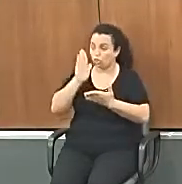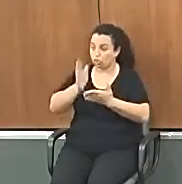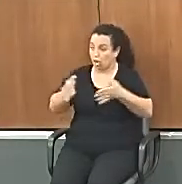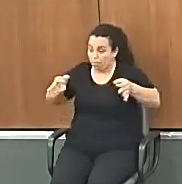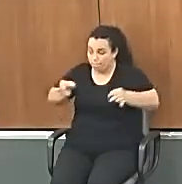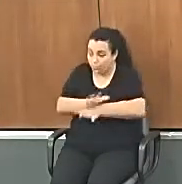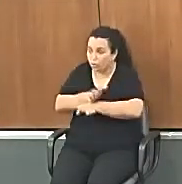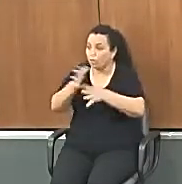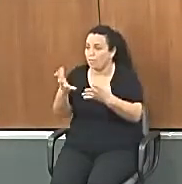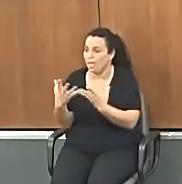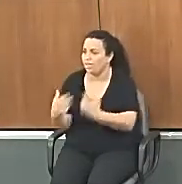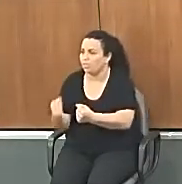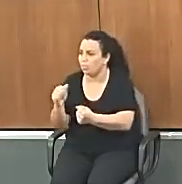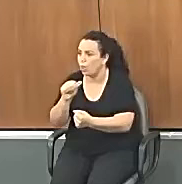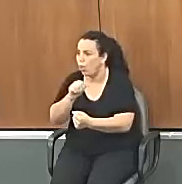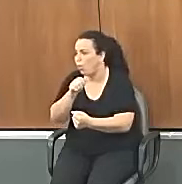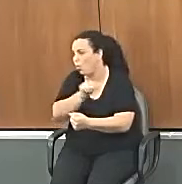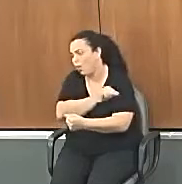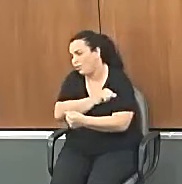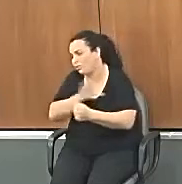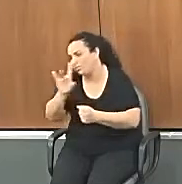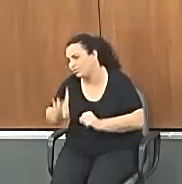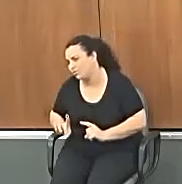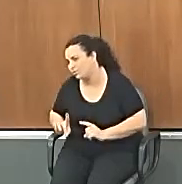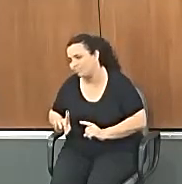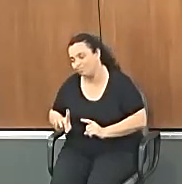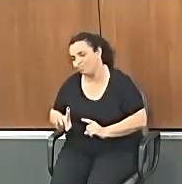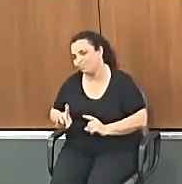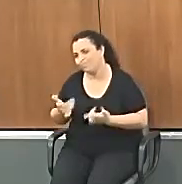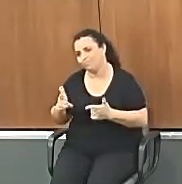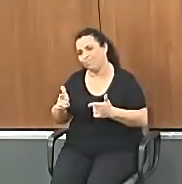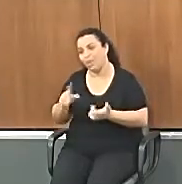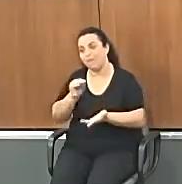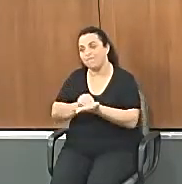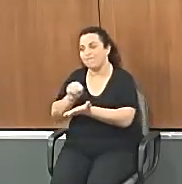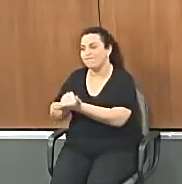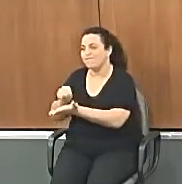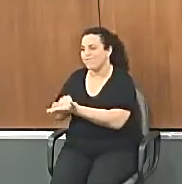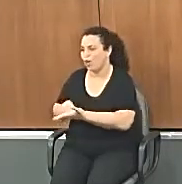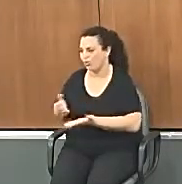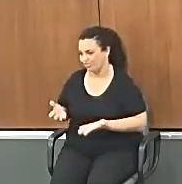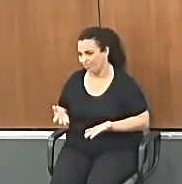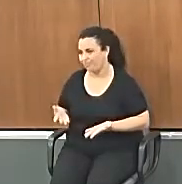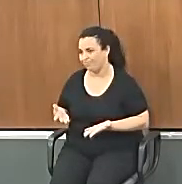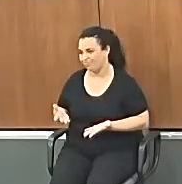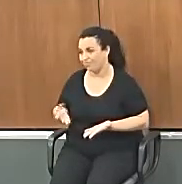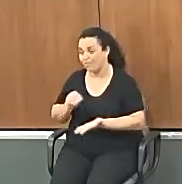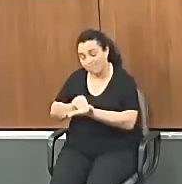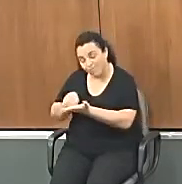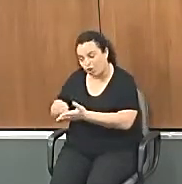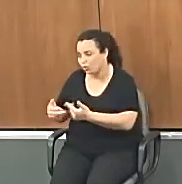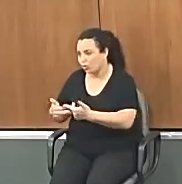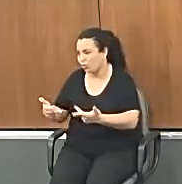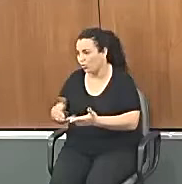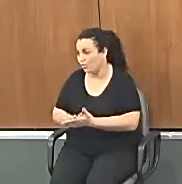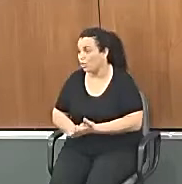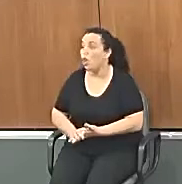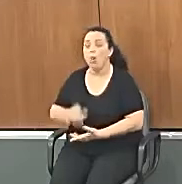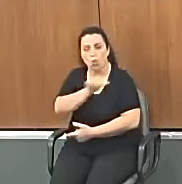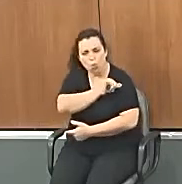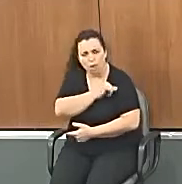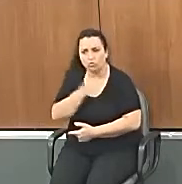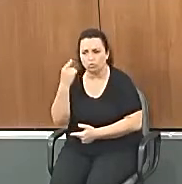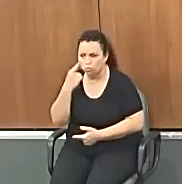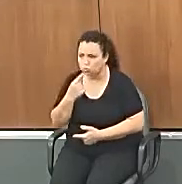alunos então vamos deixar claro que o aluno que é só surdo eu acho que tem que incluir mesmo tem que ir pra escola